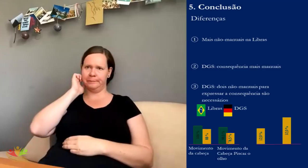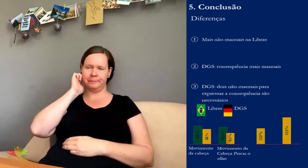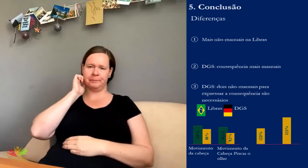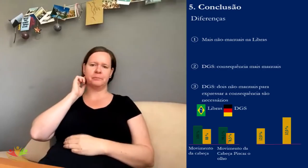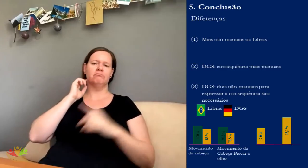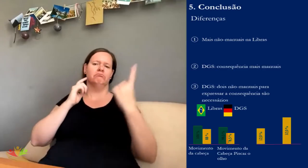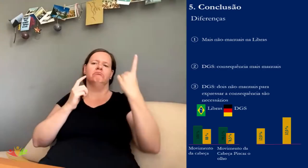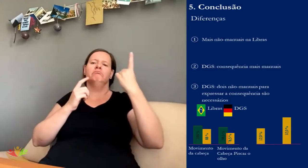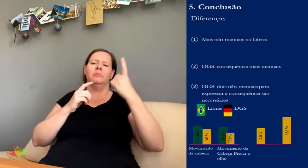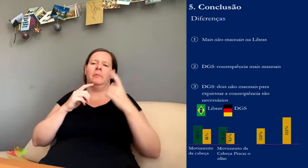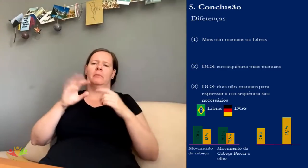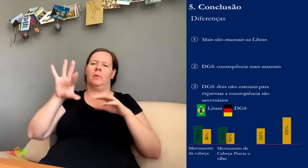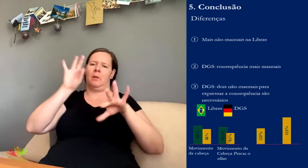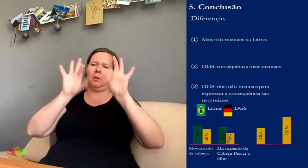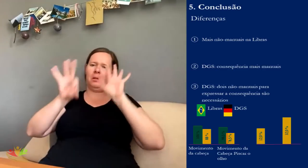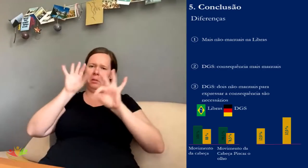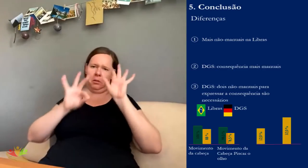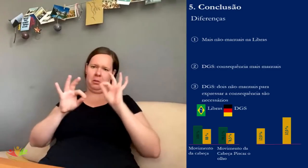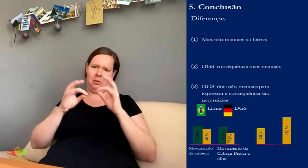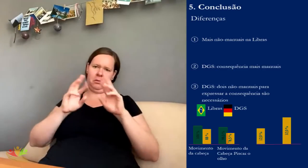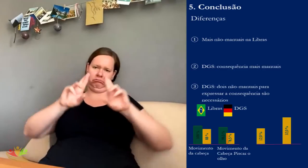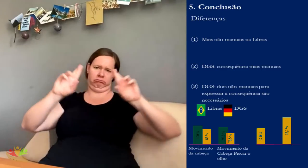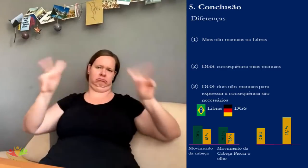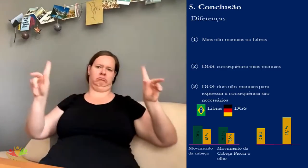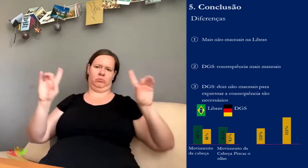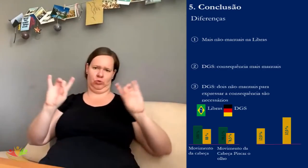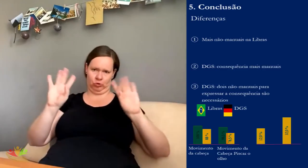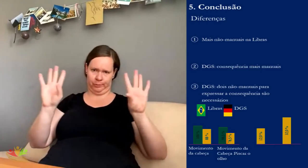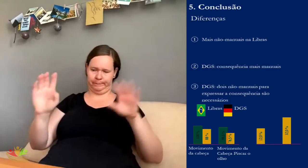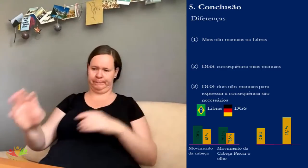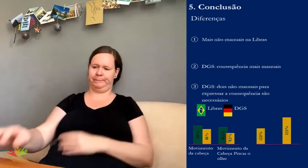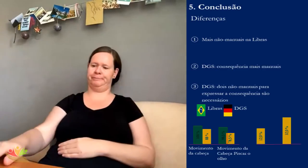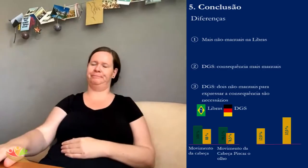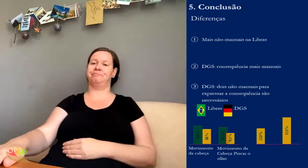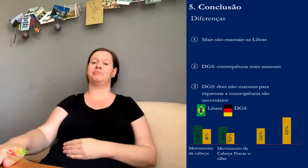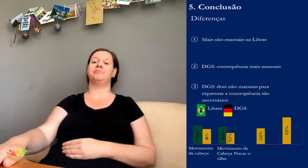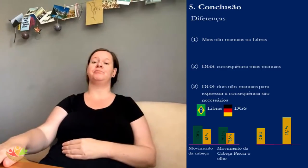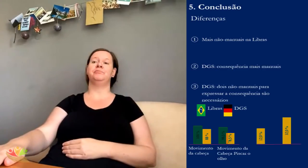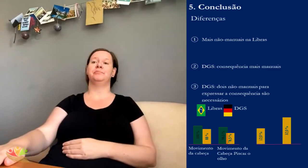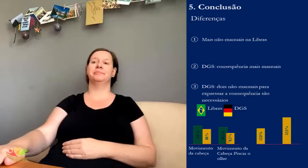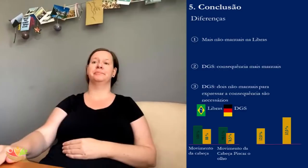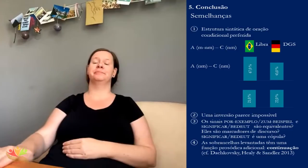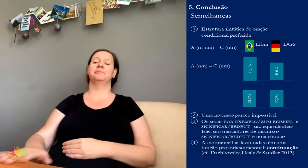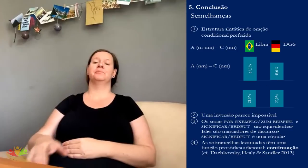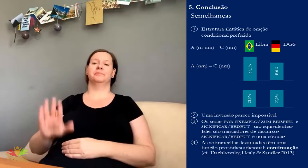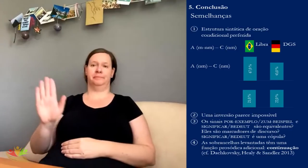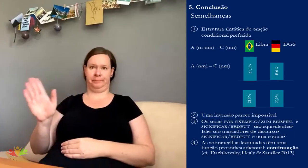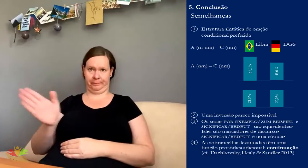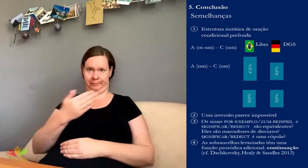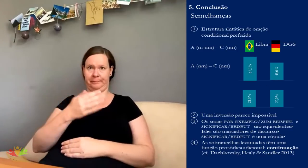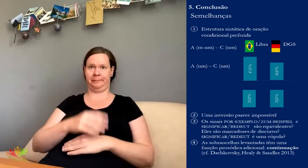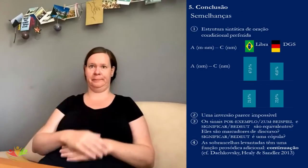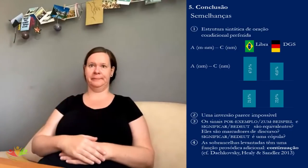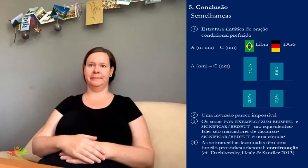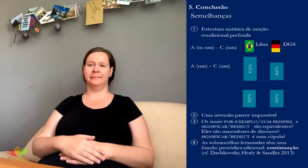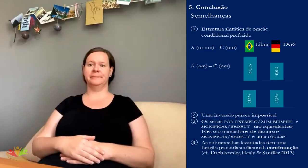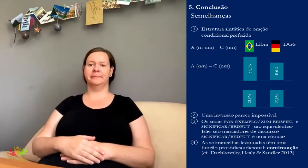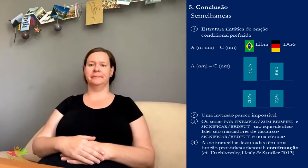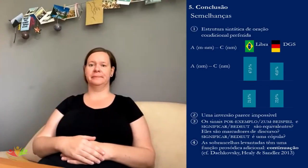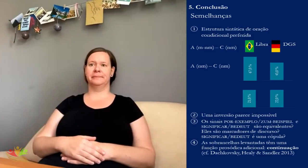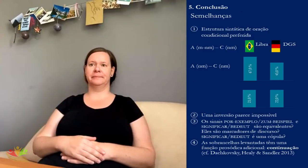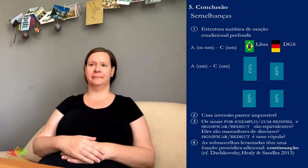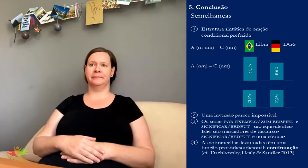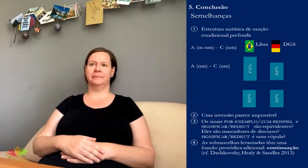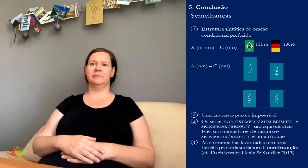na Libras só aparece o movimento de cabeça, mas na língua de sinais alemã aparece 2 movimentos, né?